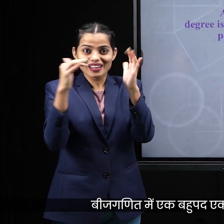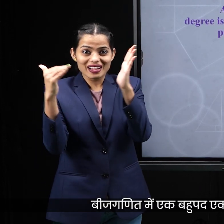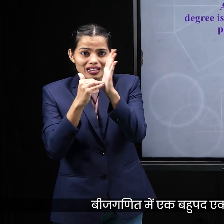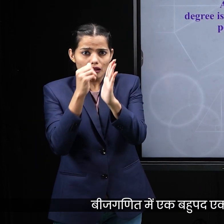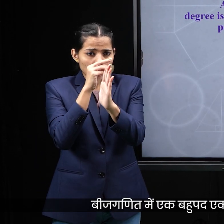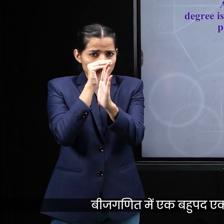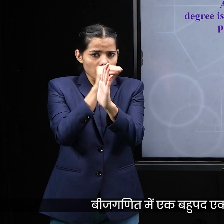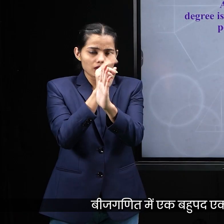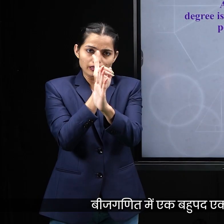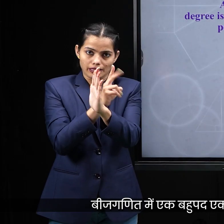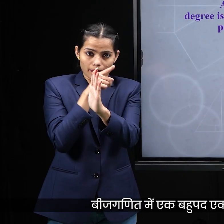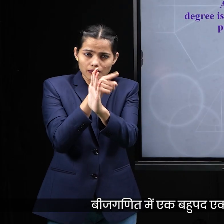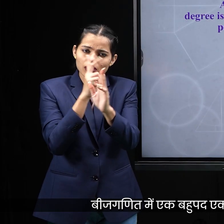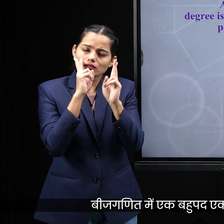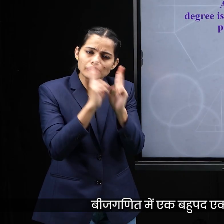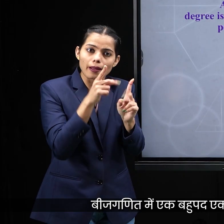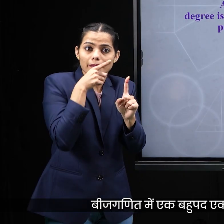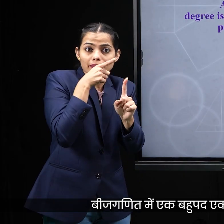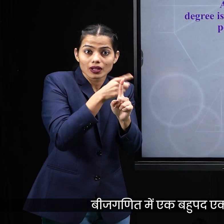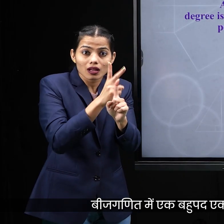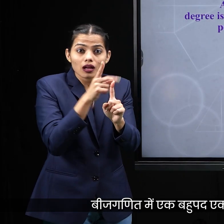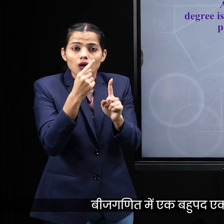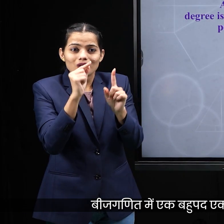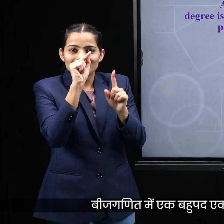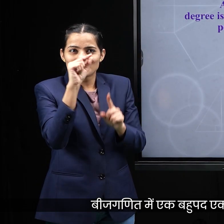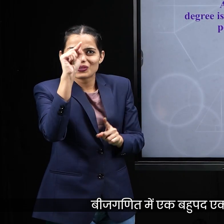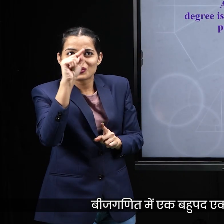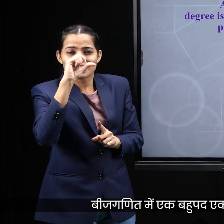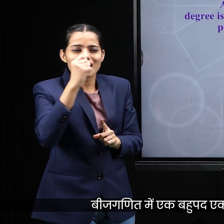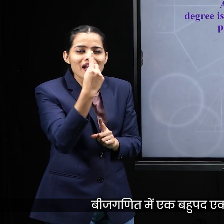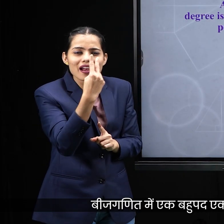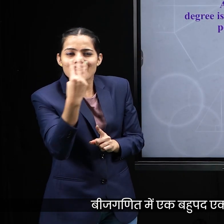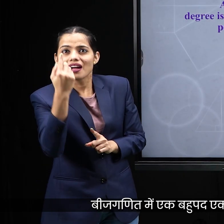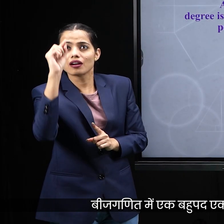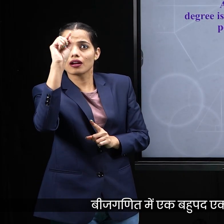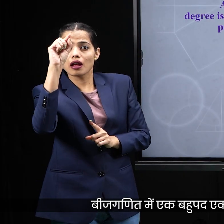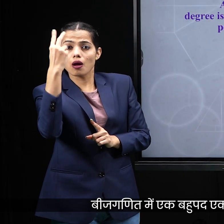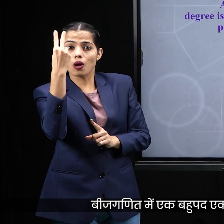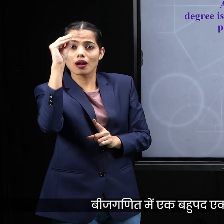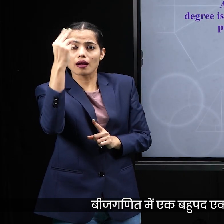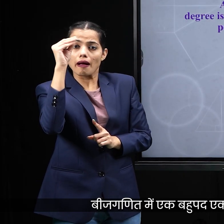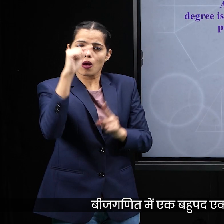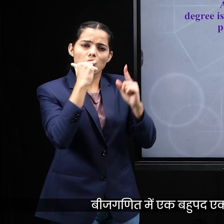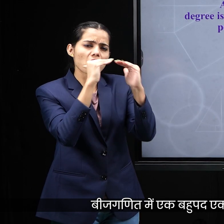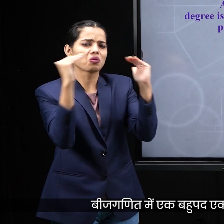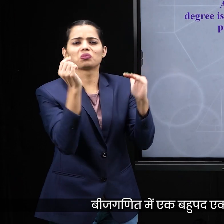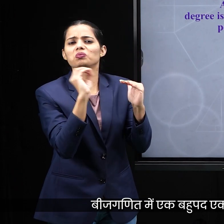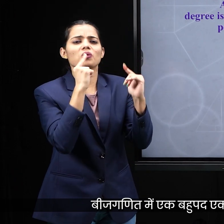बीजगणित में एक बहुपद एक निरंतर बहुपद है जिसकी डिग्री 0 के बराबर है।